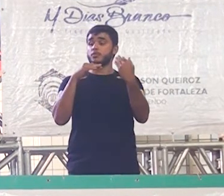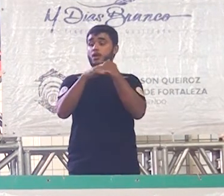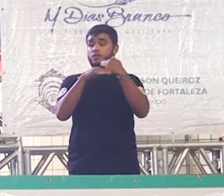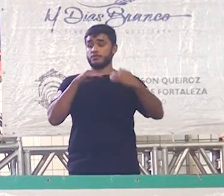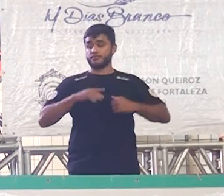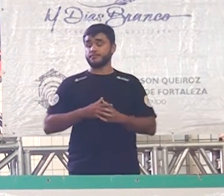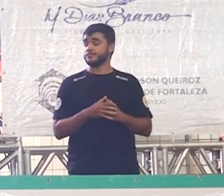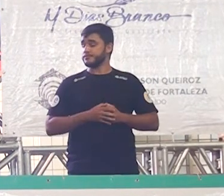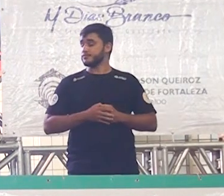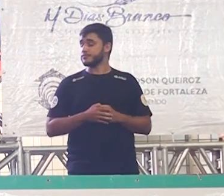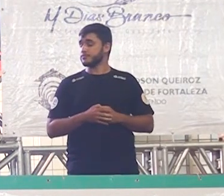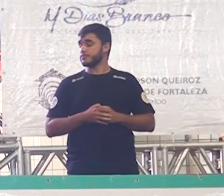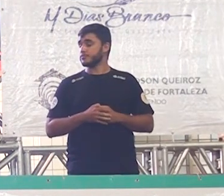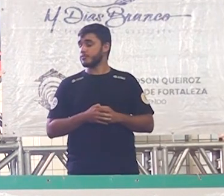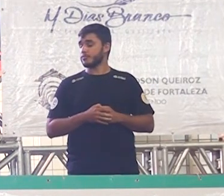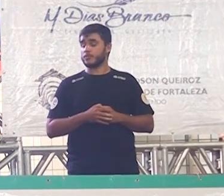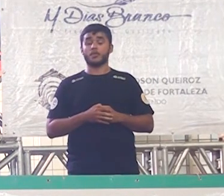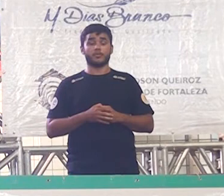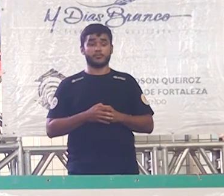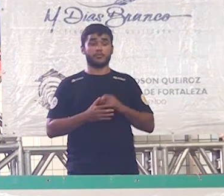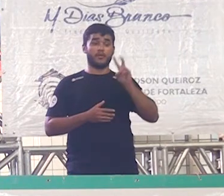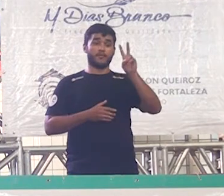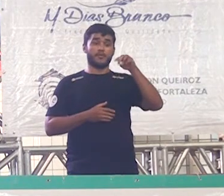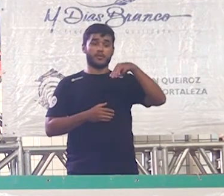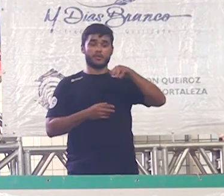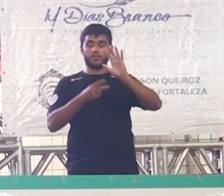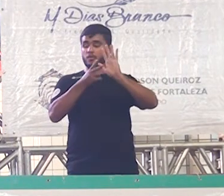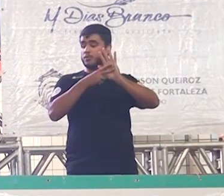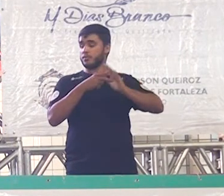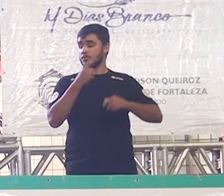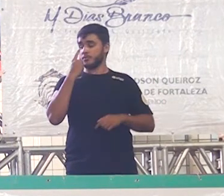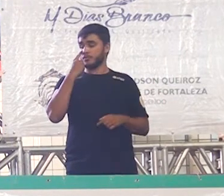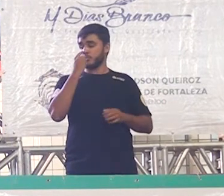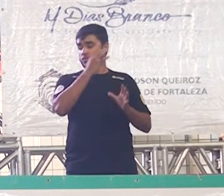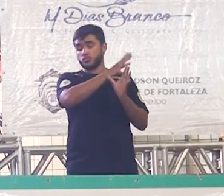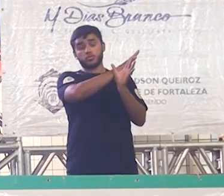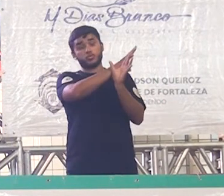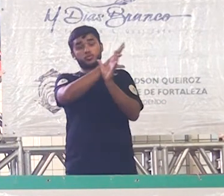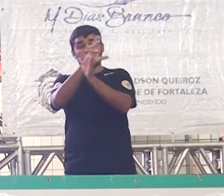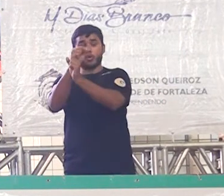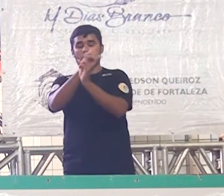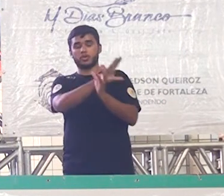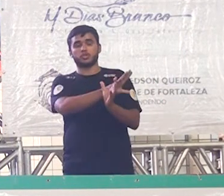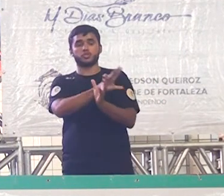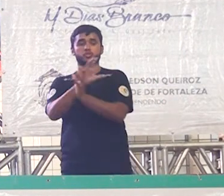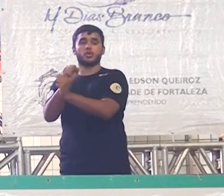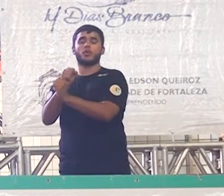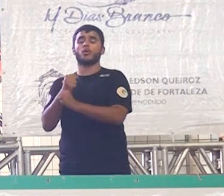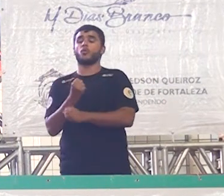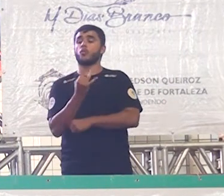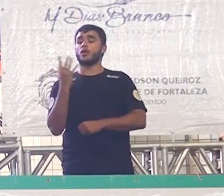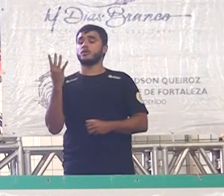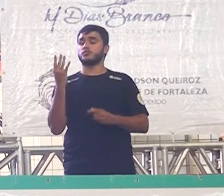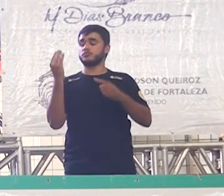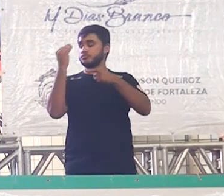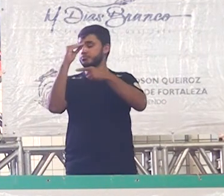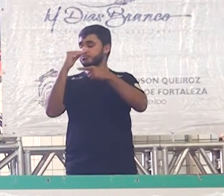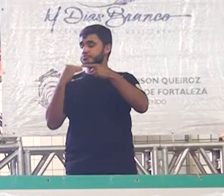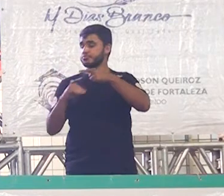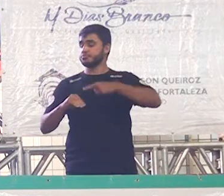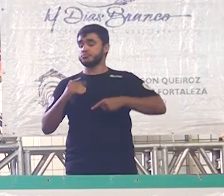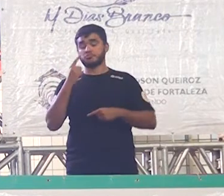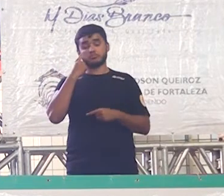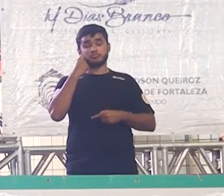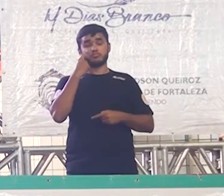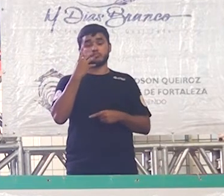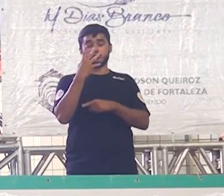para a gente que 100, mais 450, mais 1.200, mais 2.000, mais 360, mais 210,